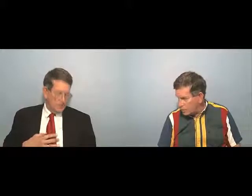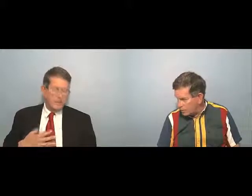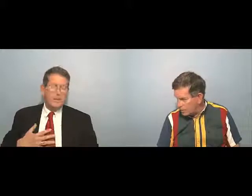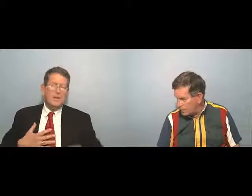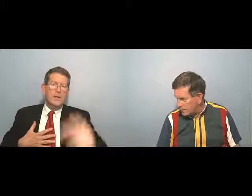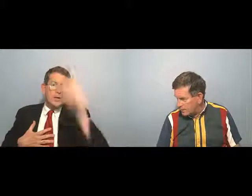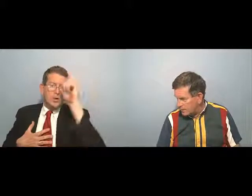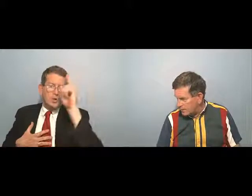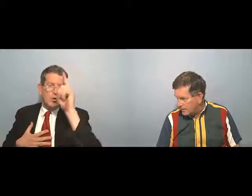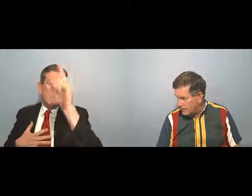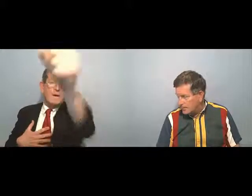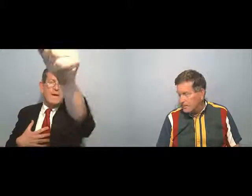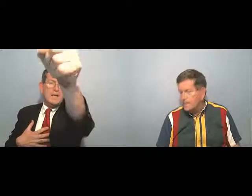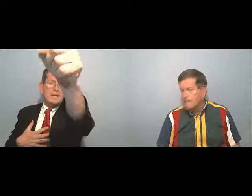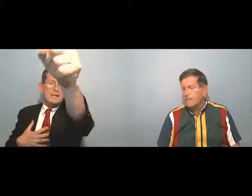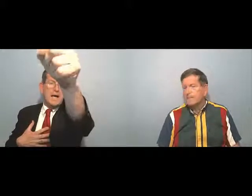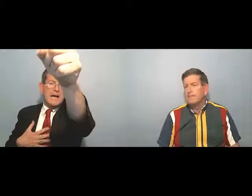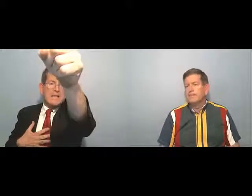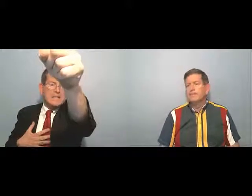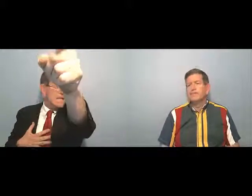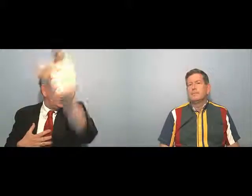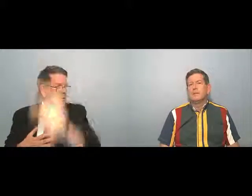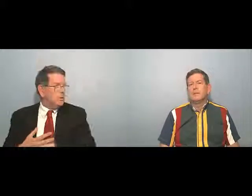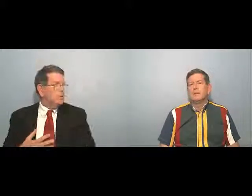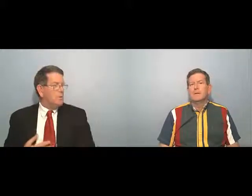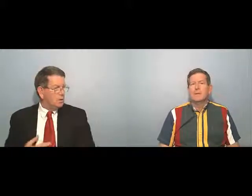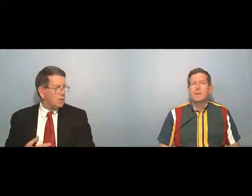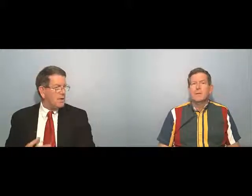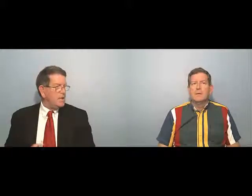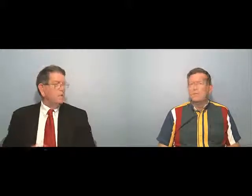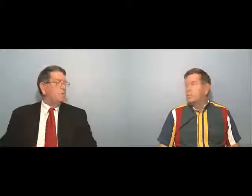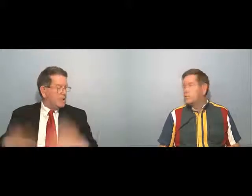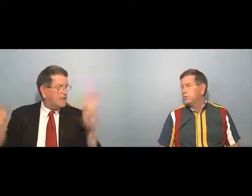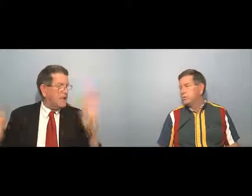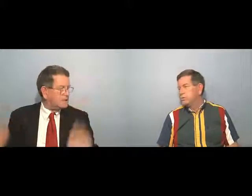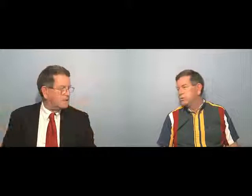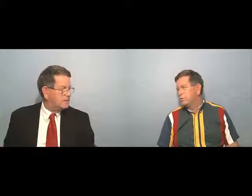oui, je vais arrêter de manger toute cette glace.